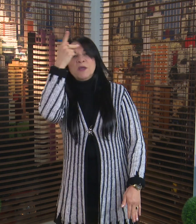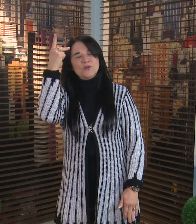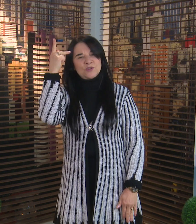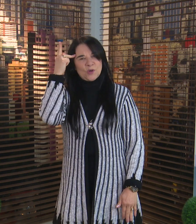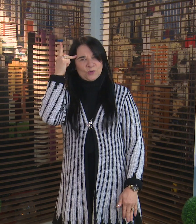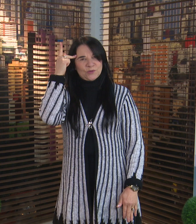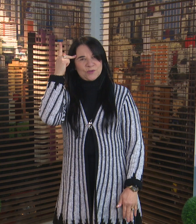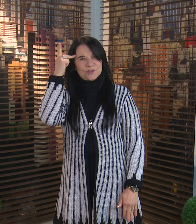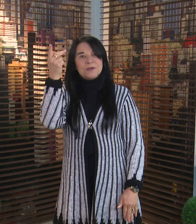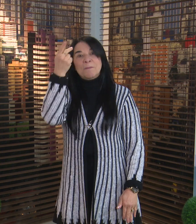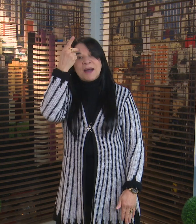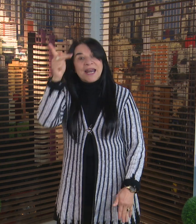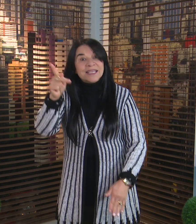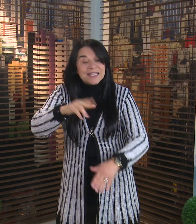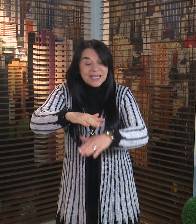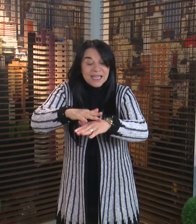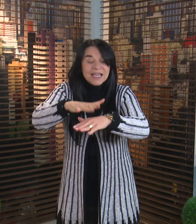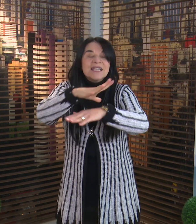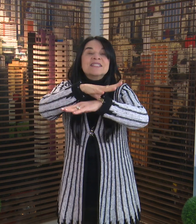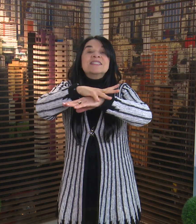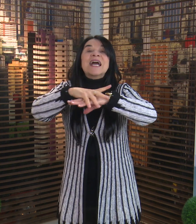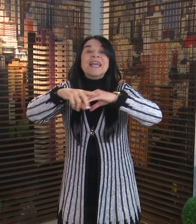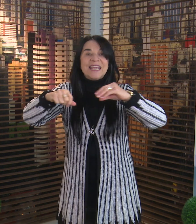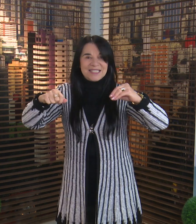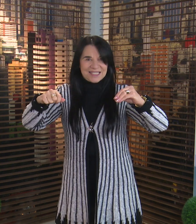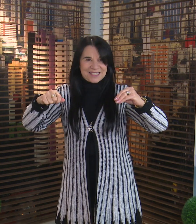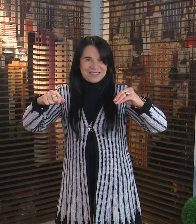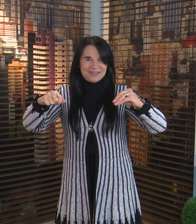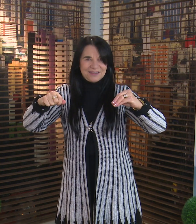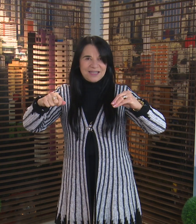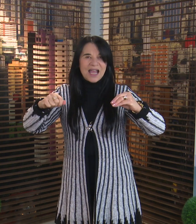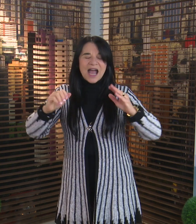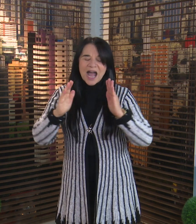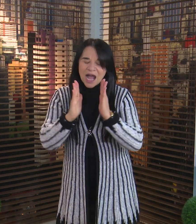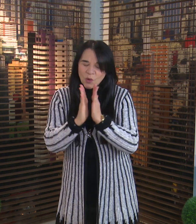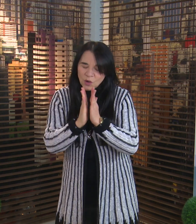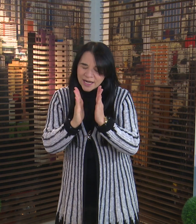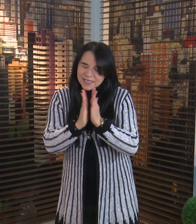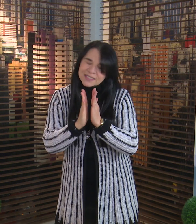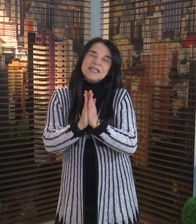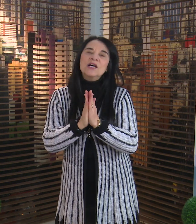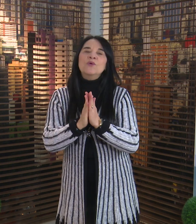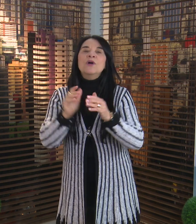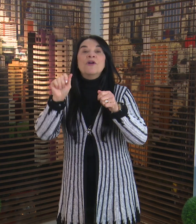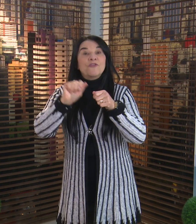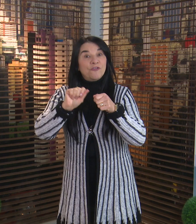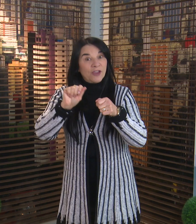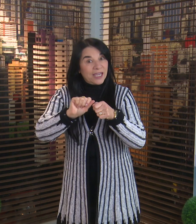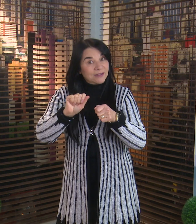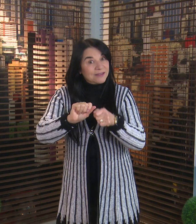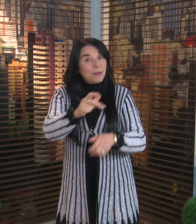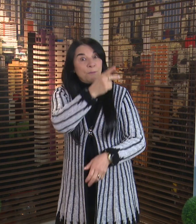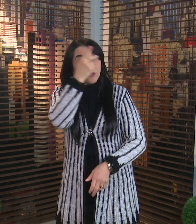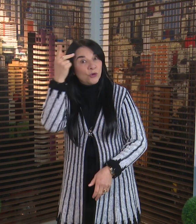pelos outros, para que sareis. A oração feita por